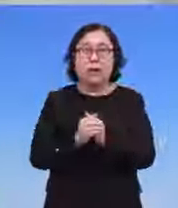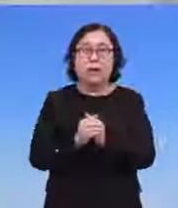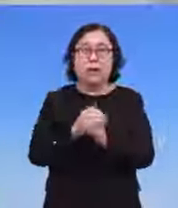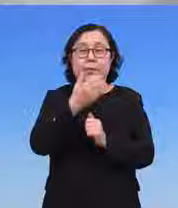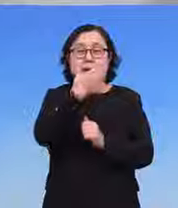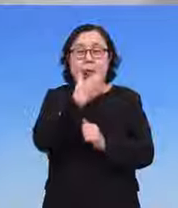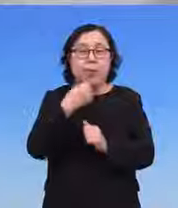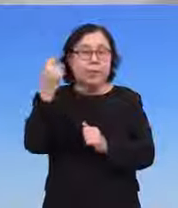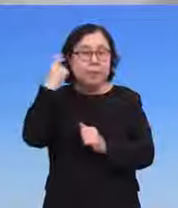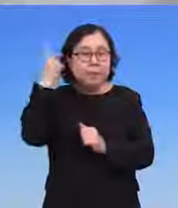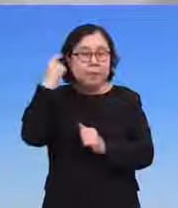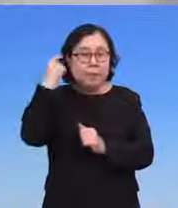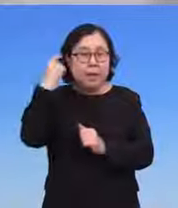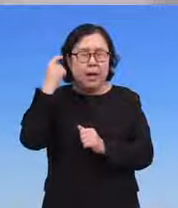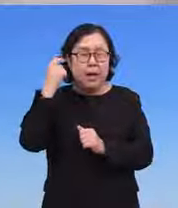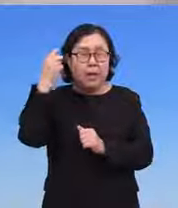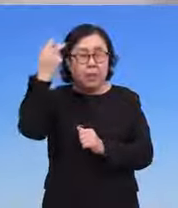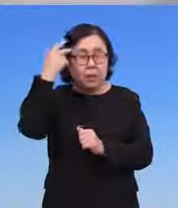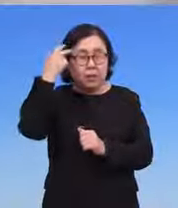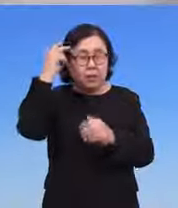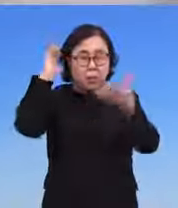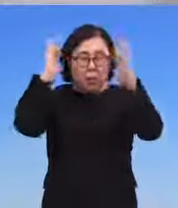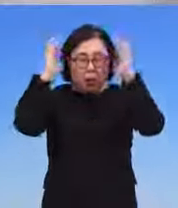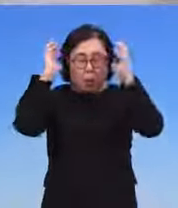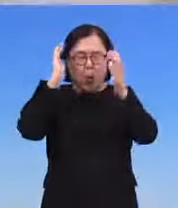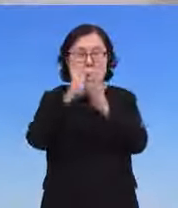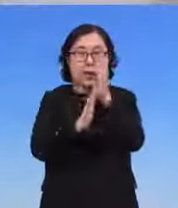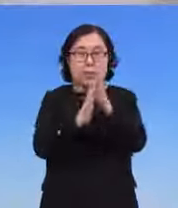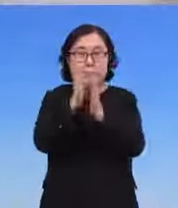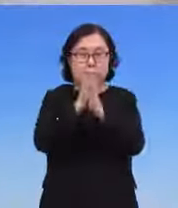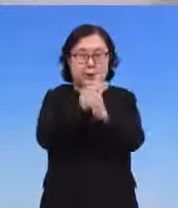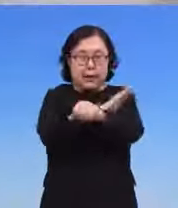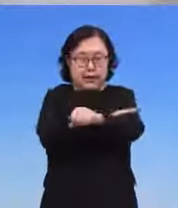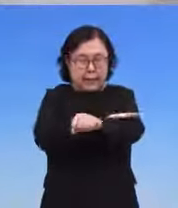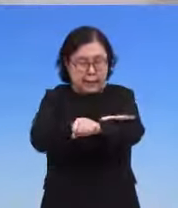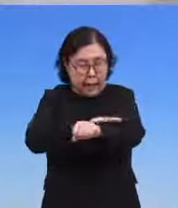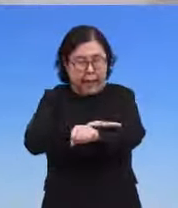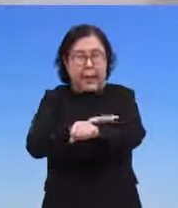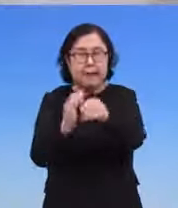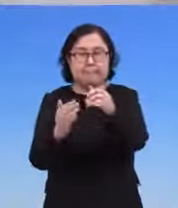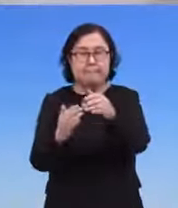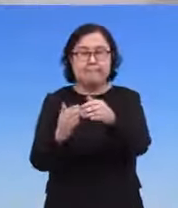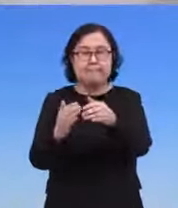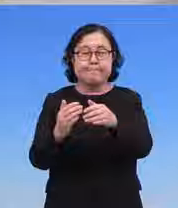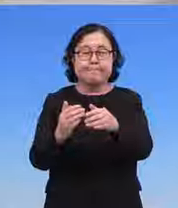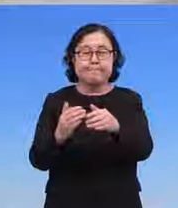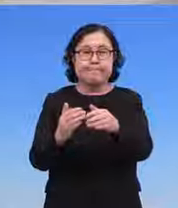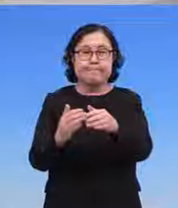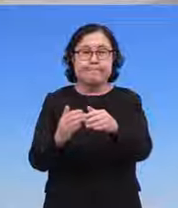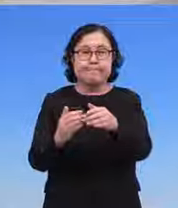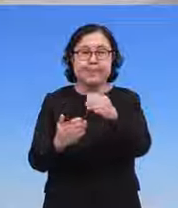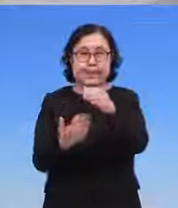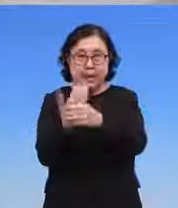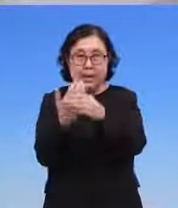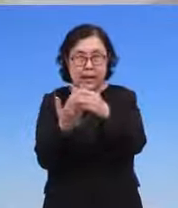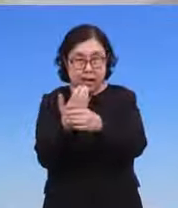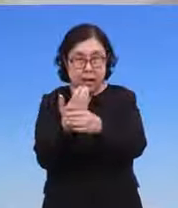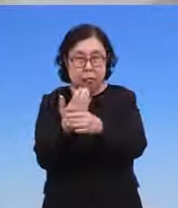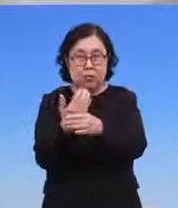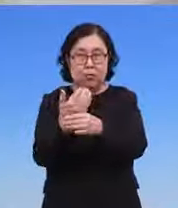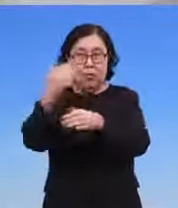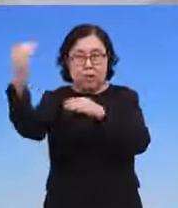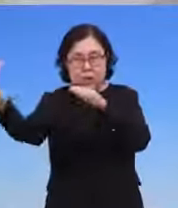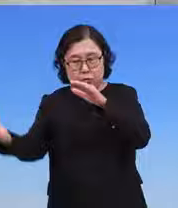안에서 복음의 정신으로 자유함으로 혼란 없이 잘 일어나리라고 저는 확신하고 있습니다. 그게